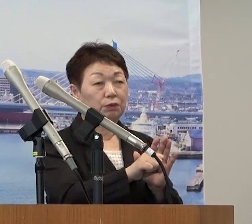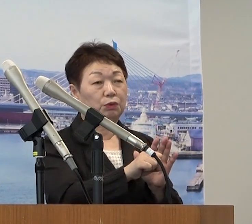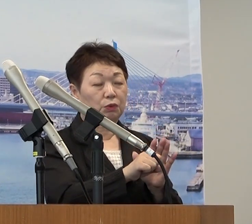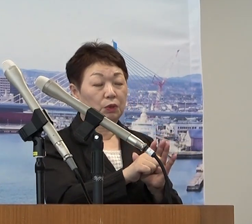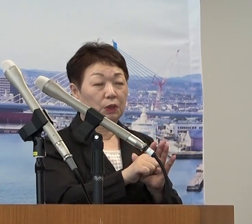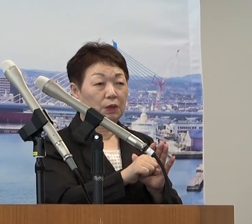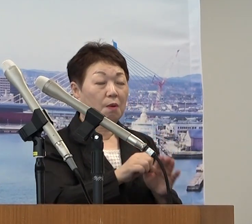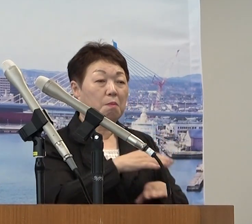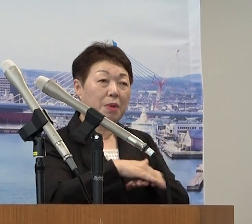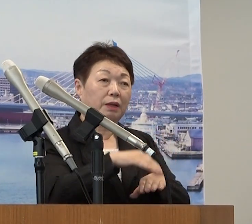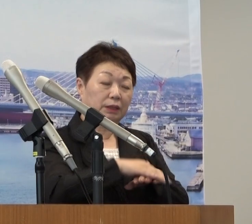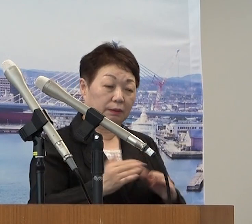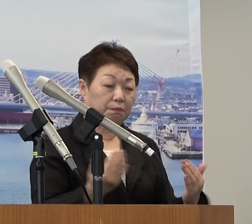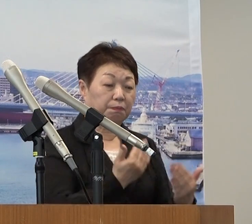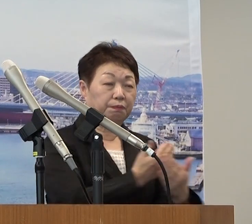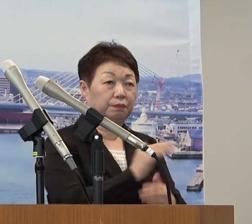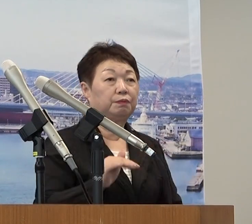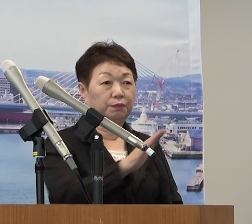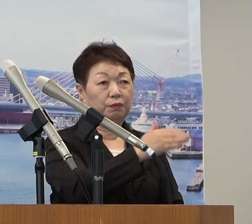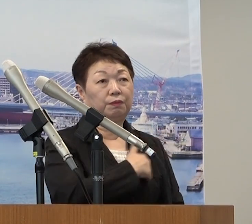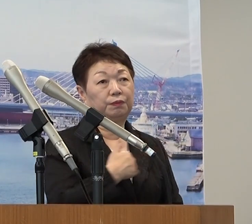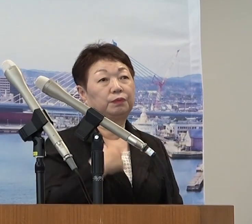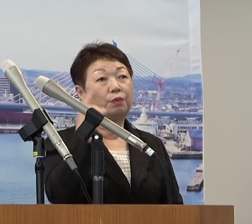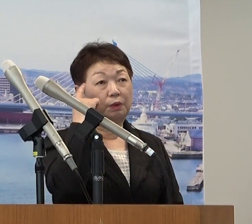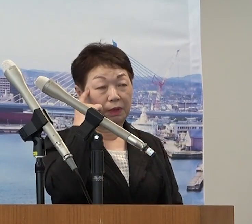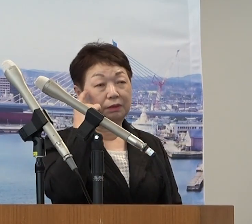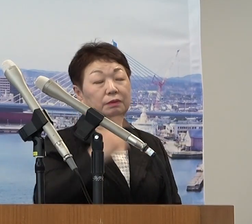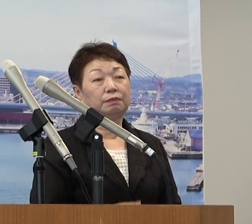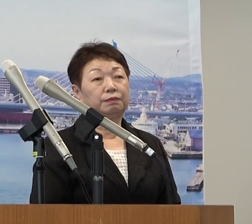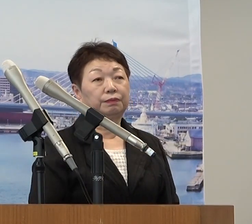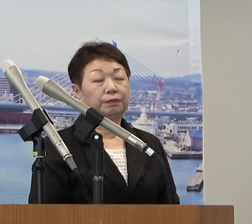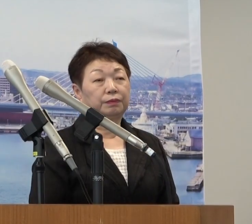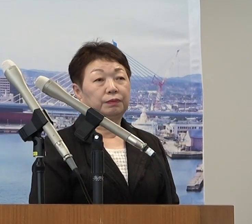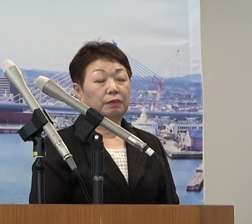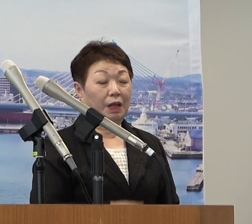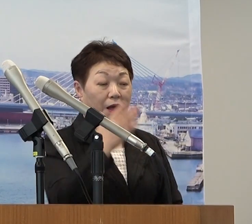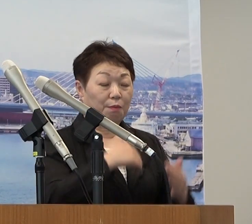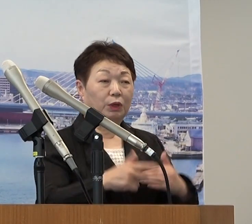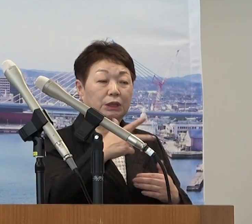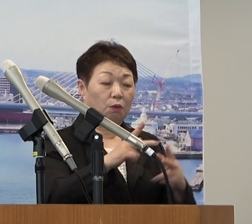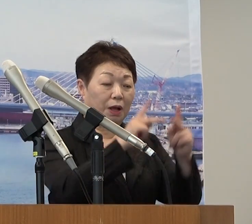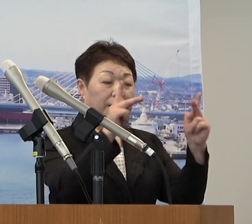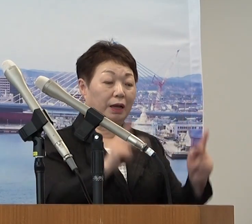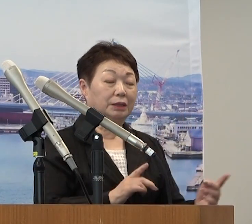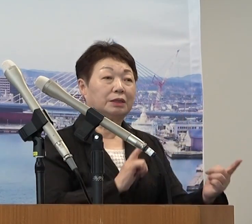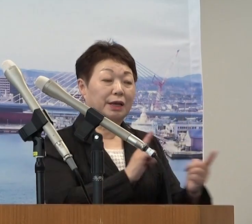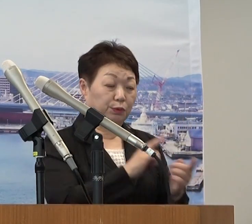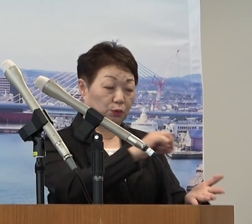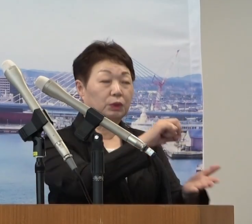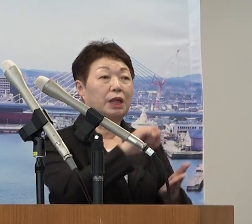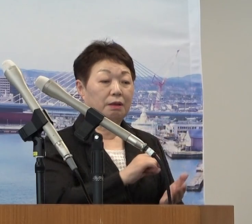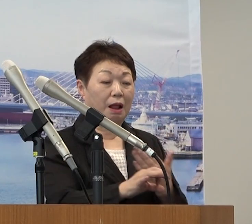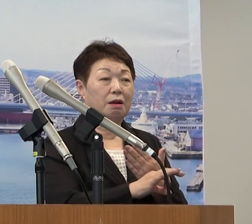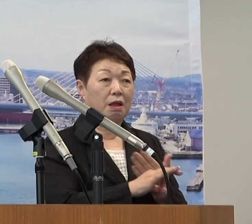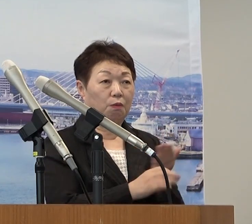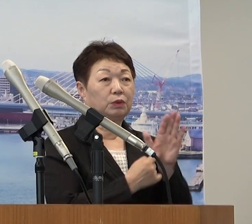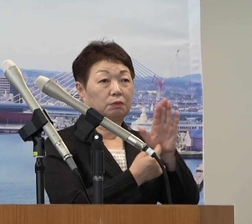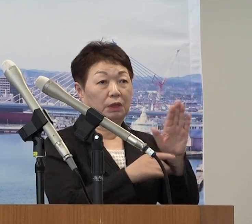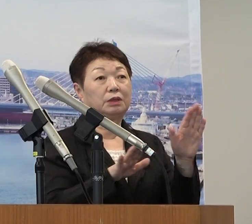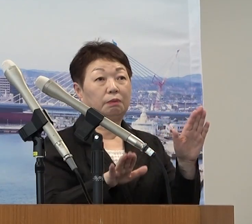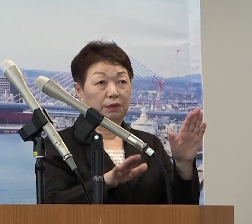向上を図ってまいります。最後に市の課題に対する提案例を示しております